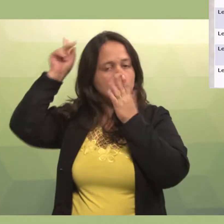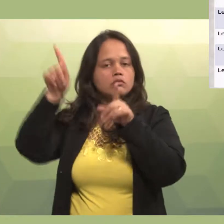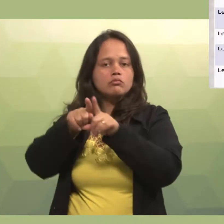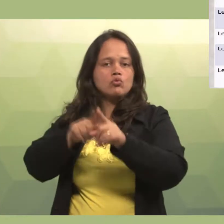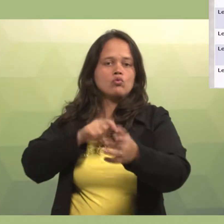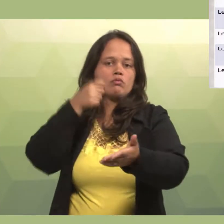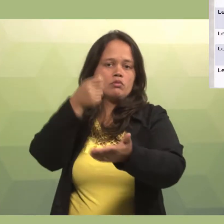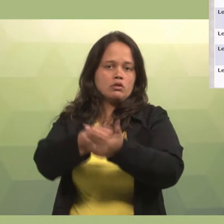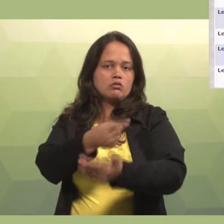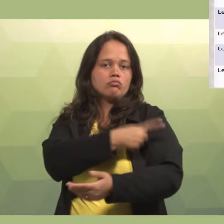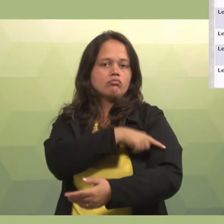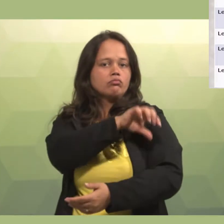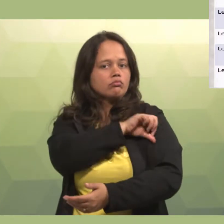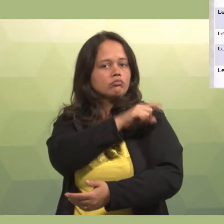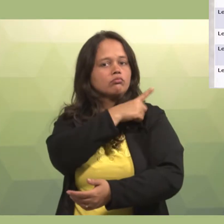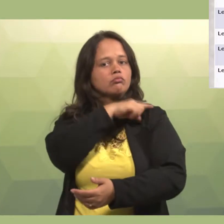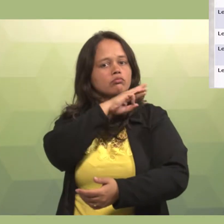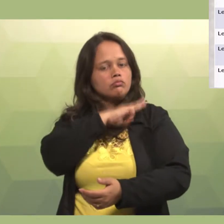e indígena.